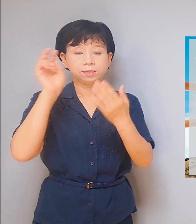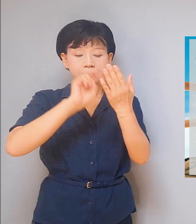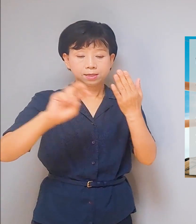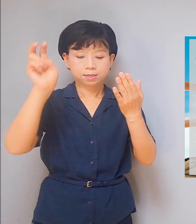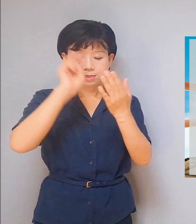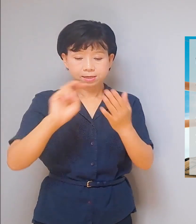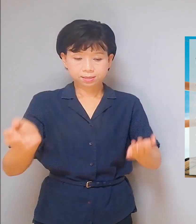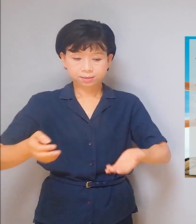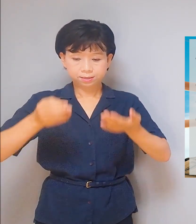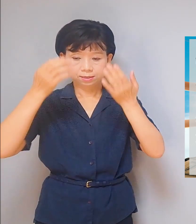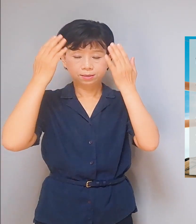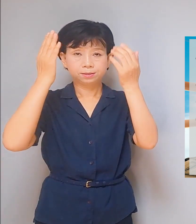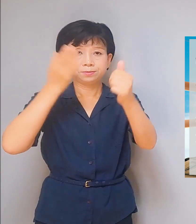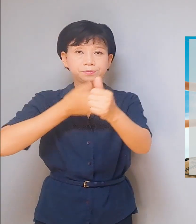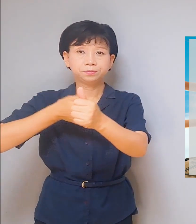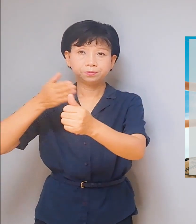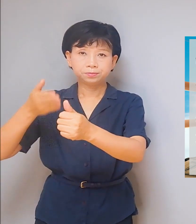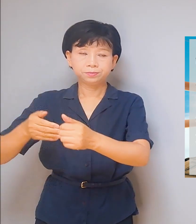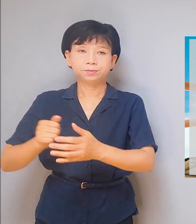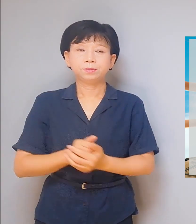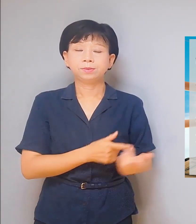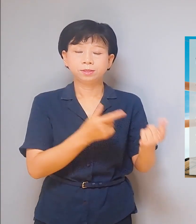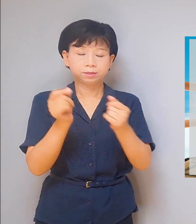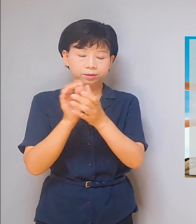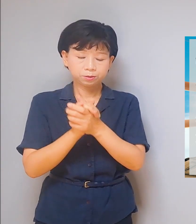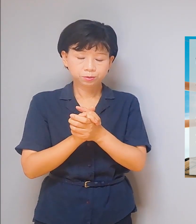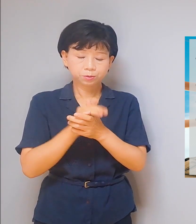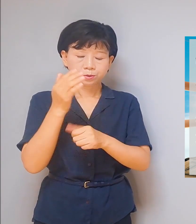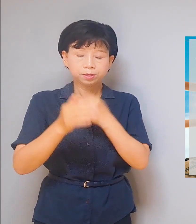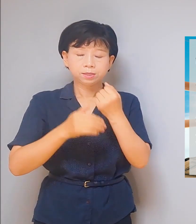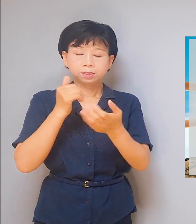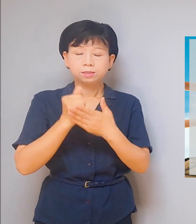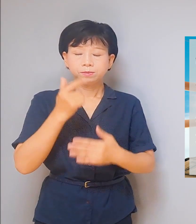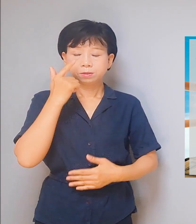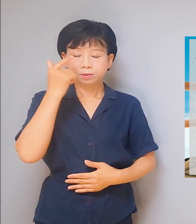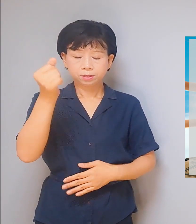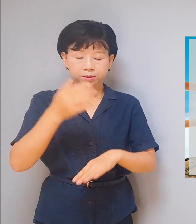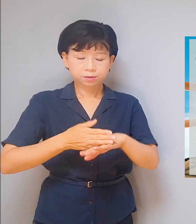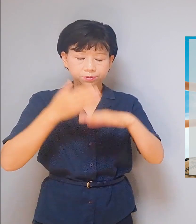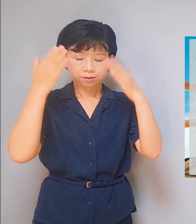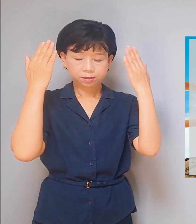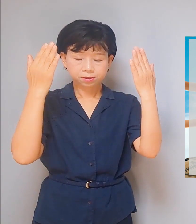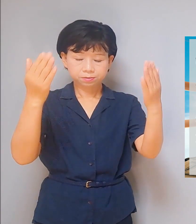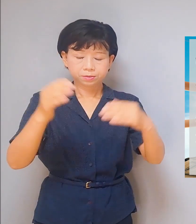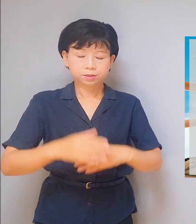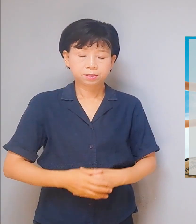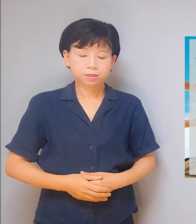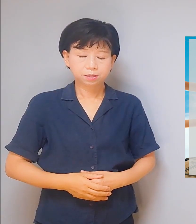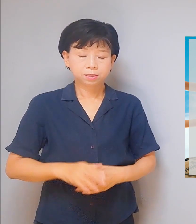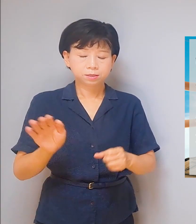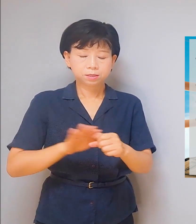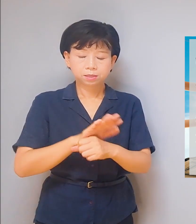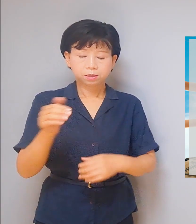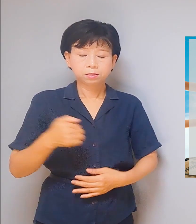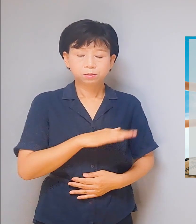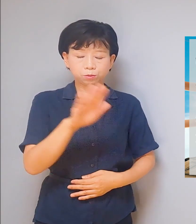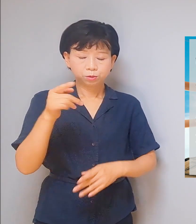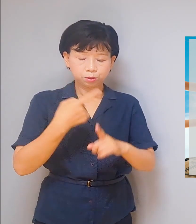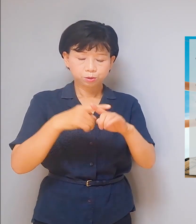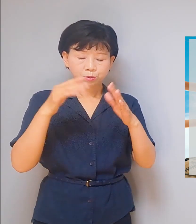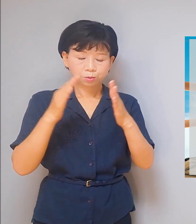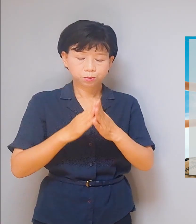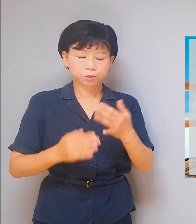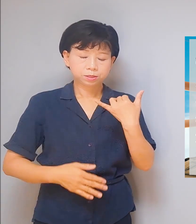찬양 올려드리도록 하겠습니다. 같이 기도합니다. 하나님 아버지 감사합니다. 사랑하는 우리 교회